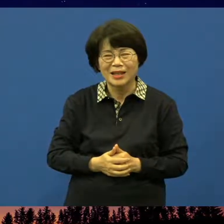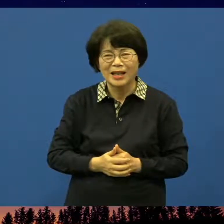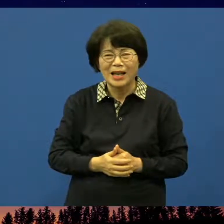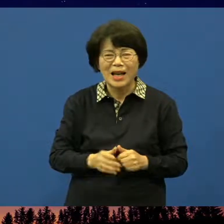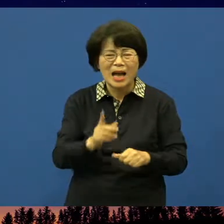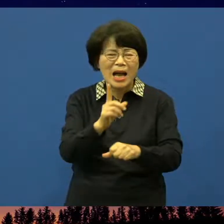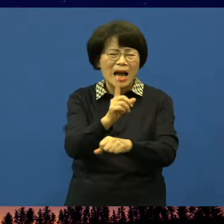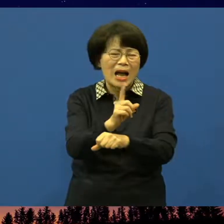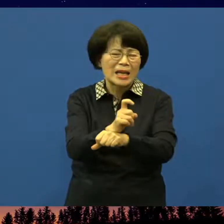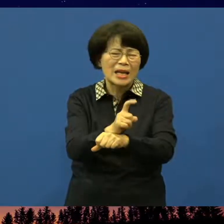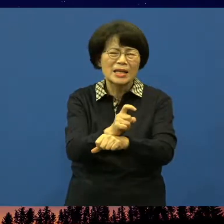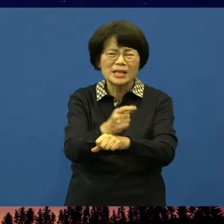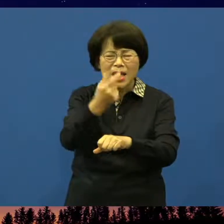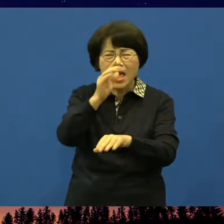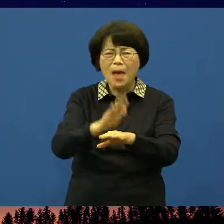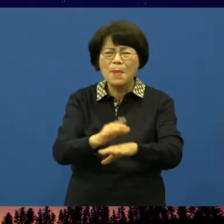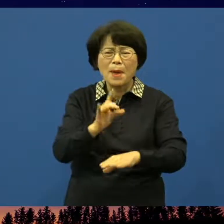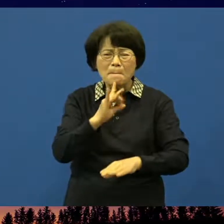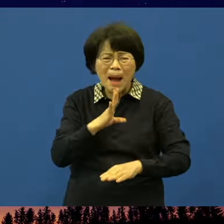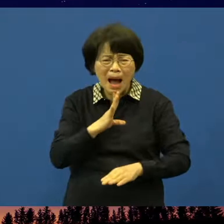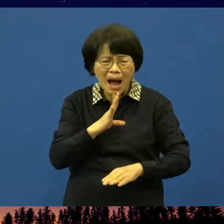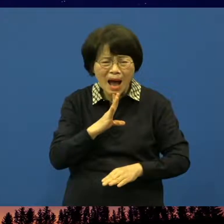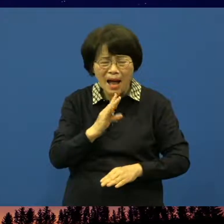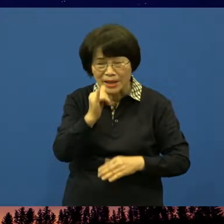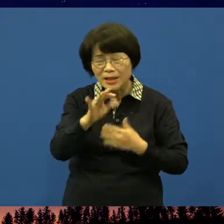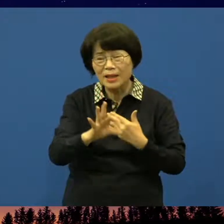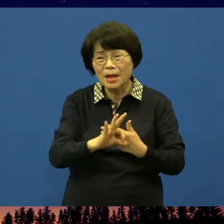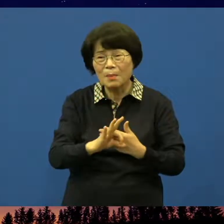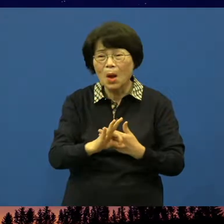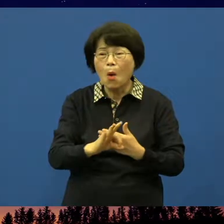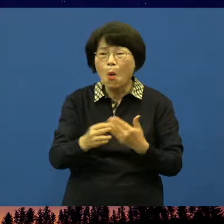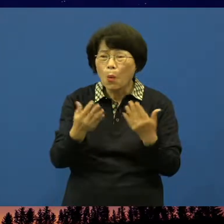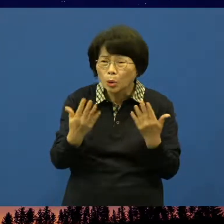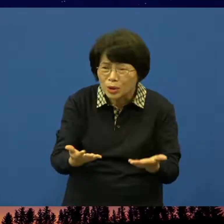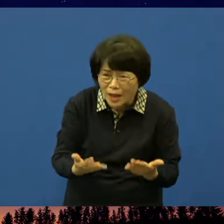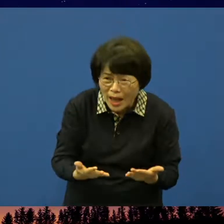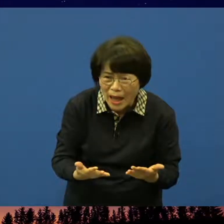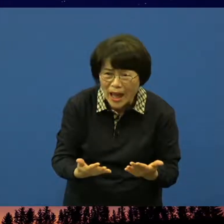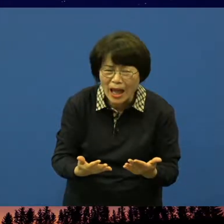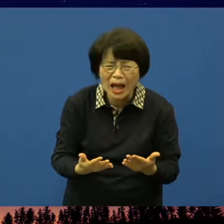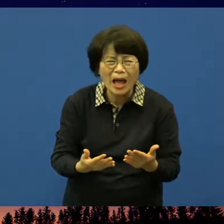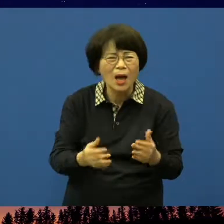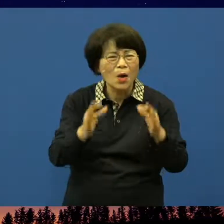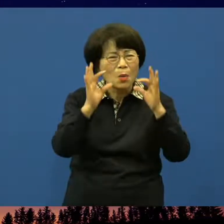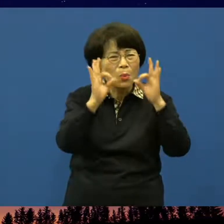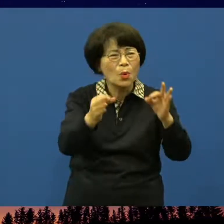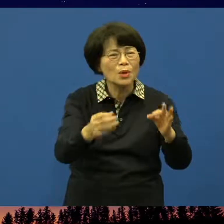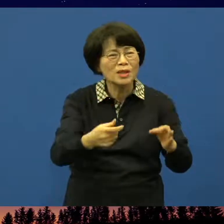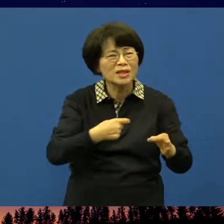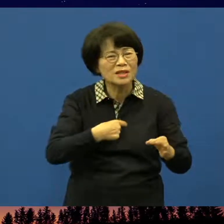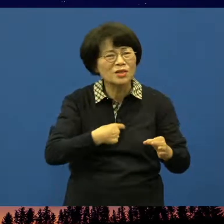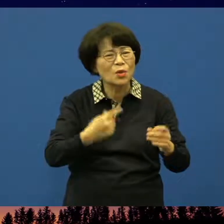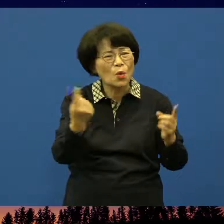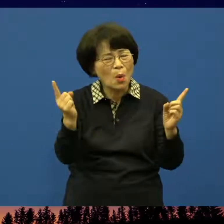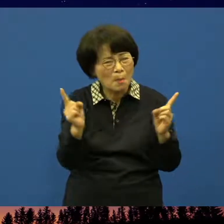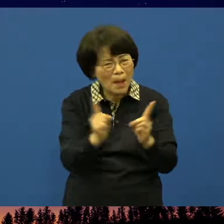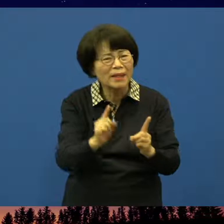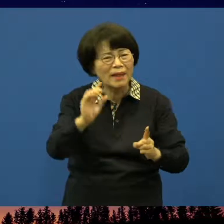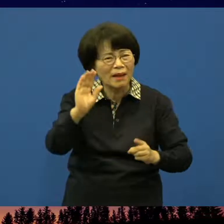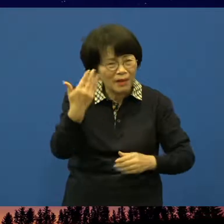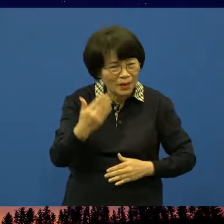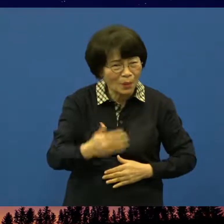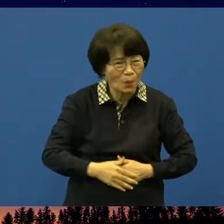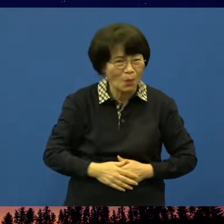거잖아요. 그 사람 뒷꼭지 보고 막 예배가 어떻게 되겠어요? 죽여야지 막 이러고 말이죠. 그래서